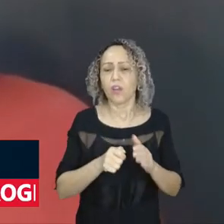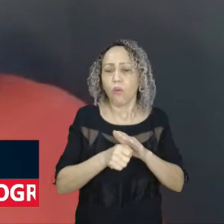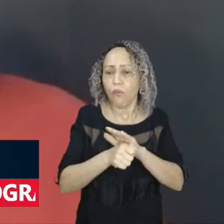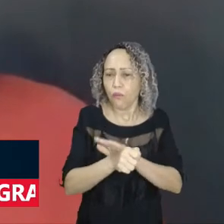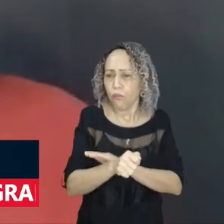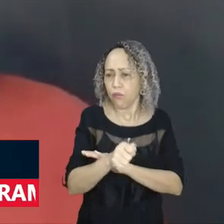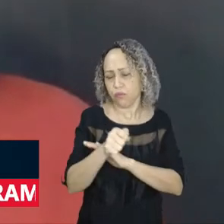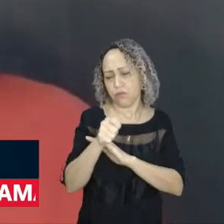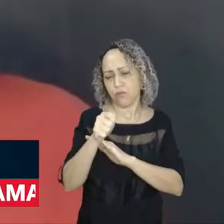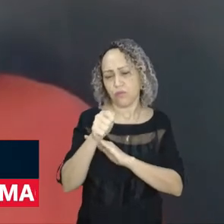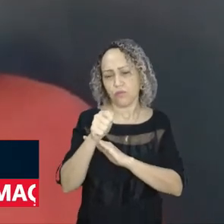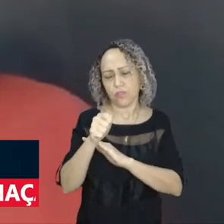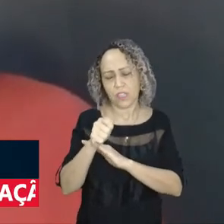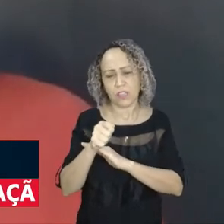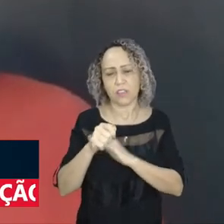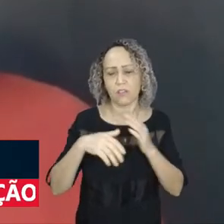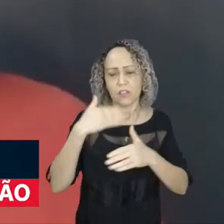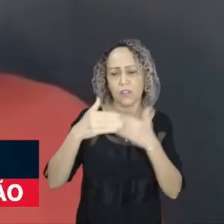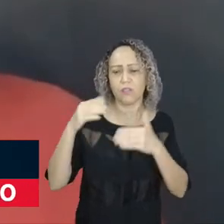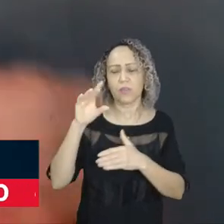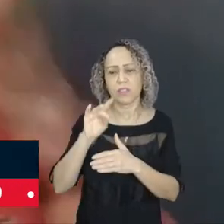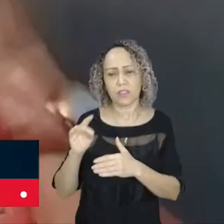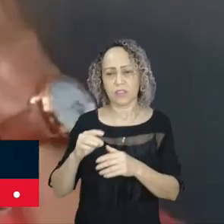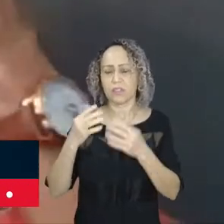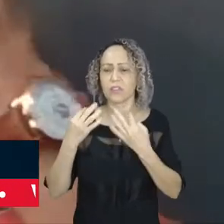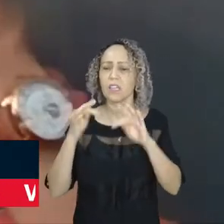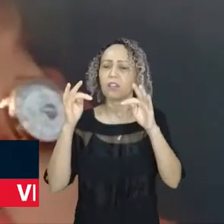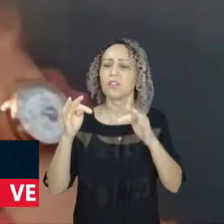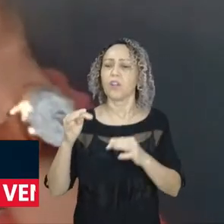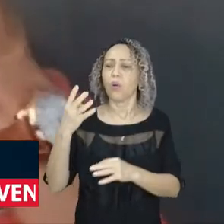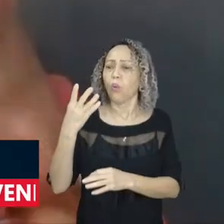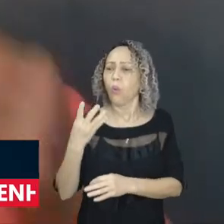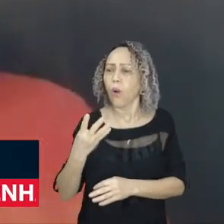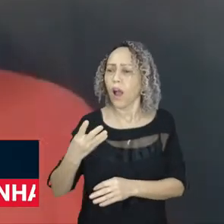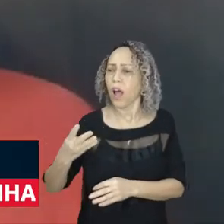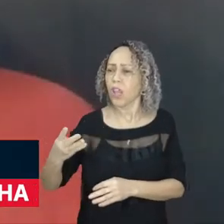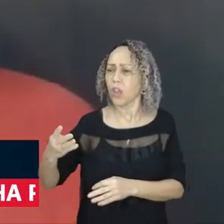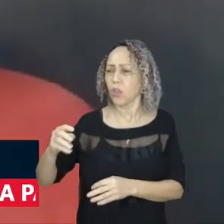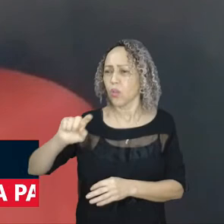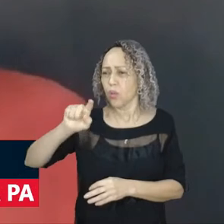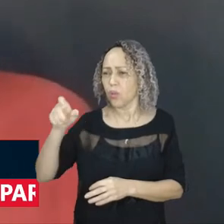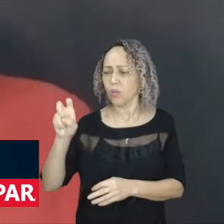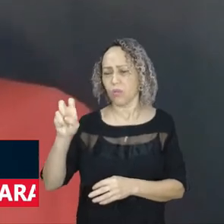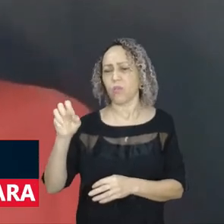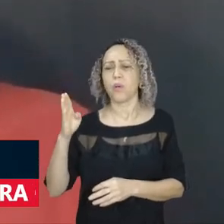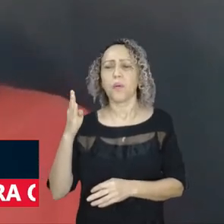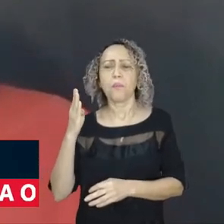e Tecnológico, que teria em torno de 4 bilhões e meio para este ano, esse